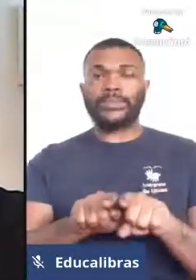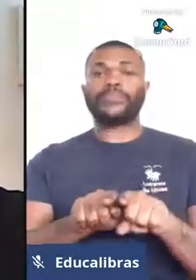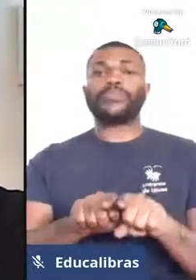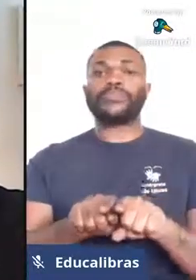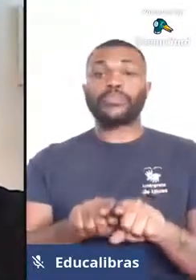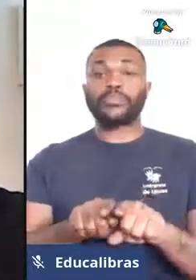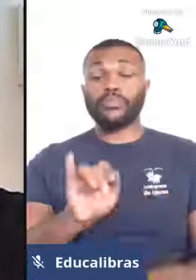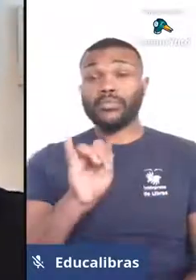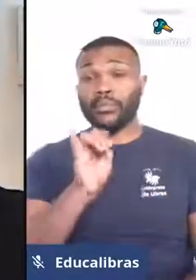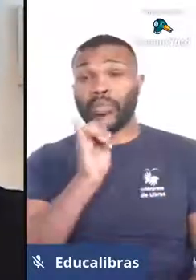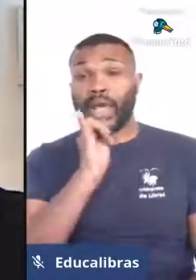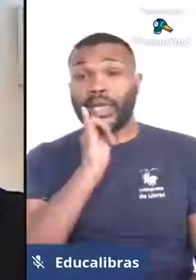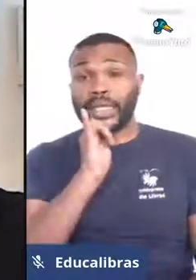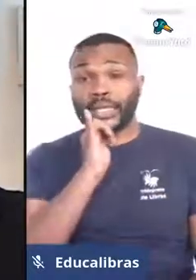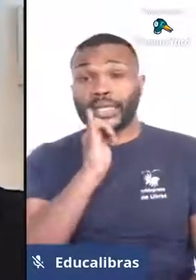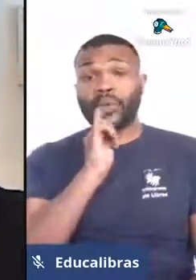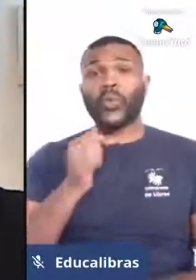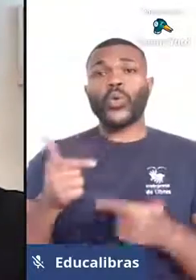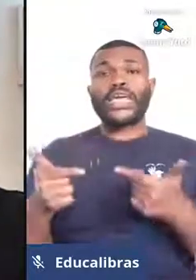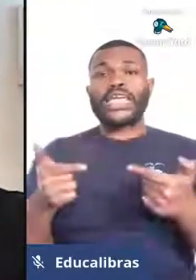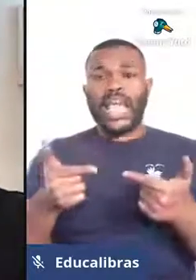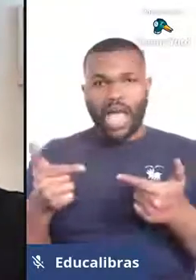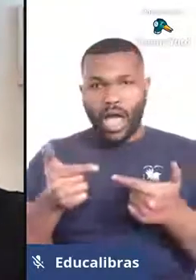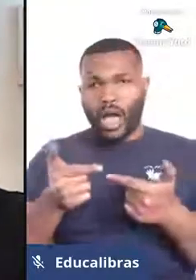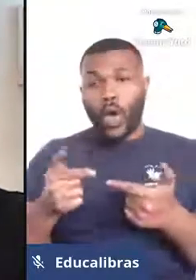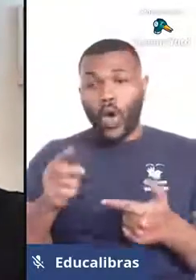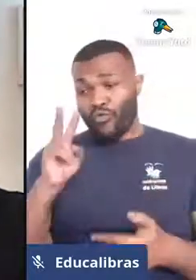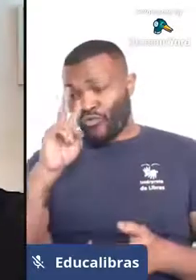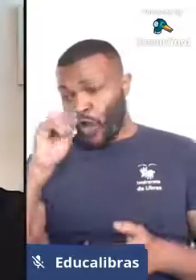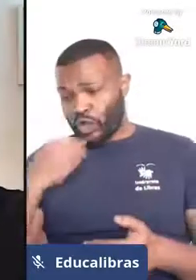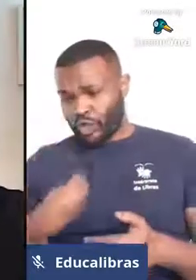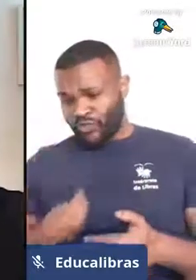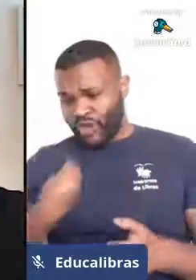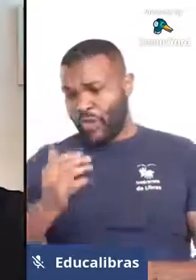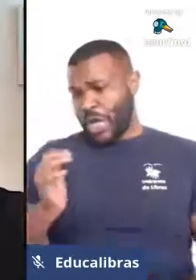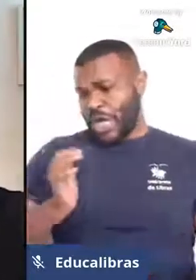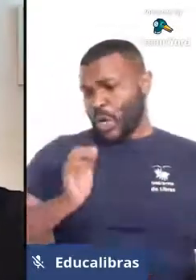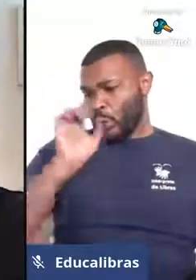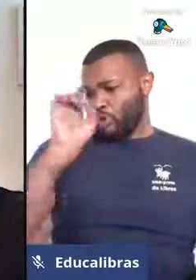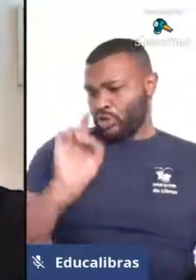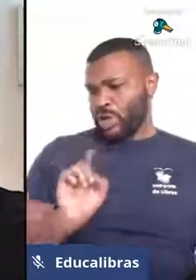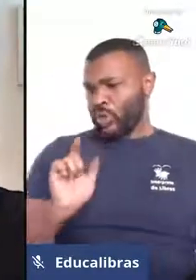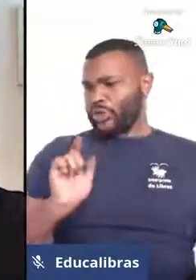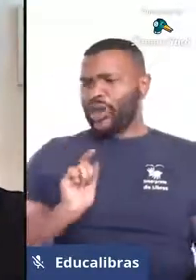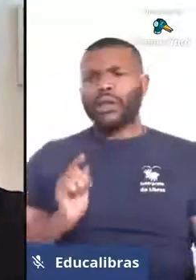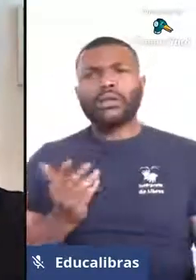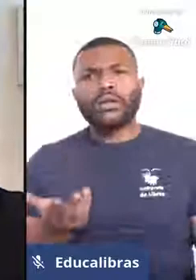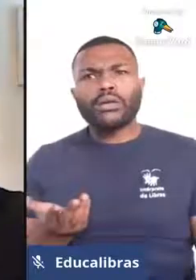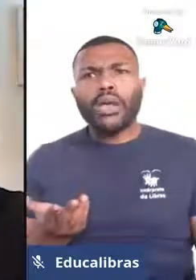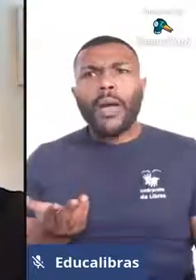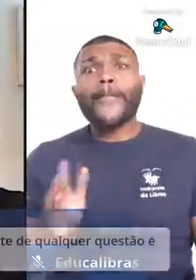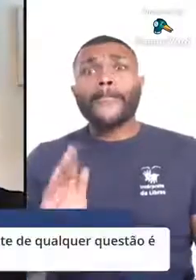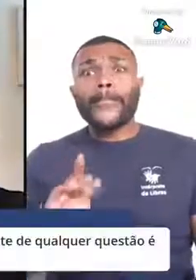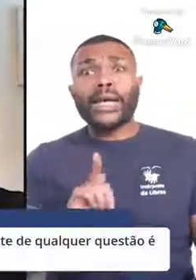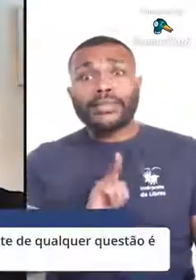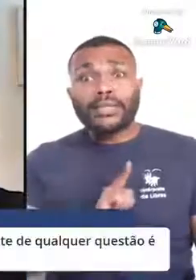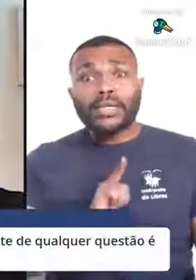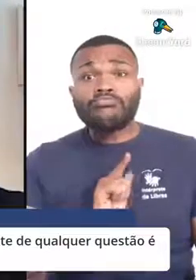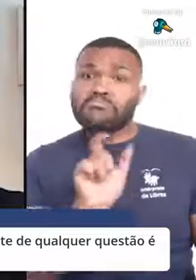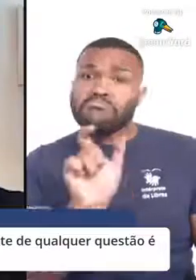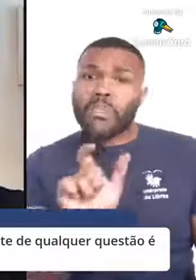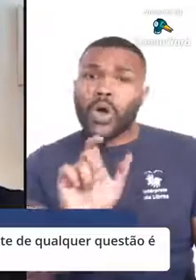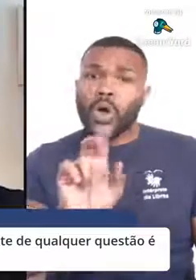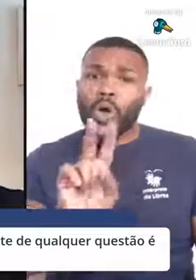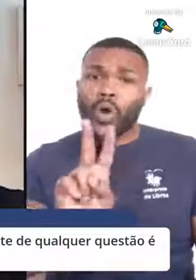forte que sobrevive, é o rico, é quem tem os direitos garantidos. Então, tem uma questão de vulnerabilidade muito